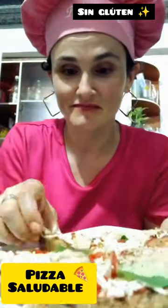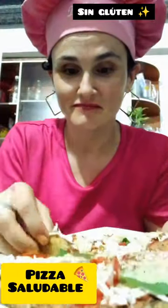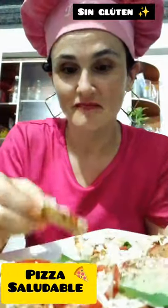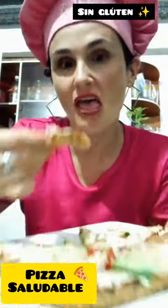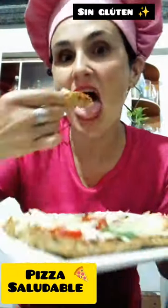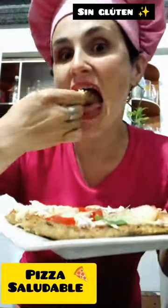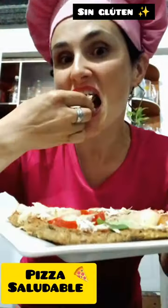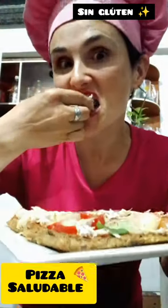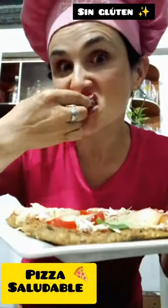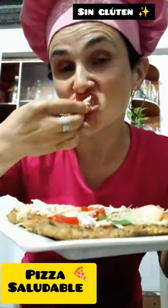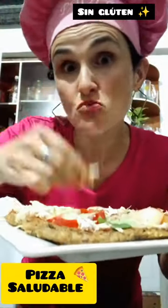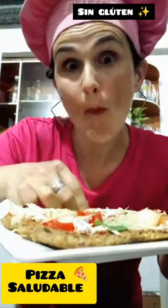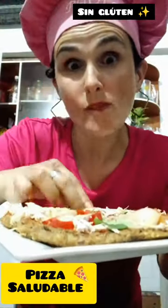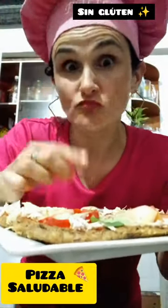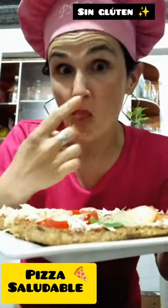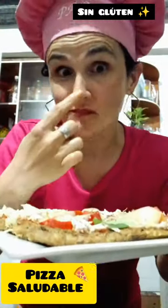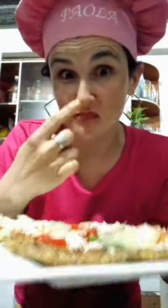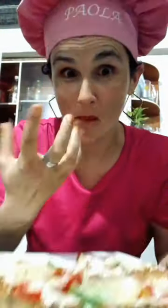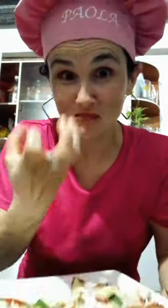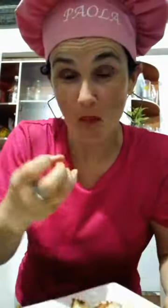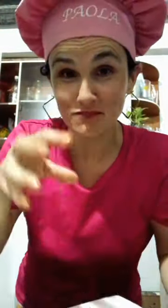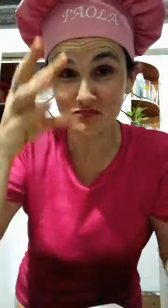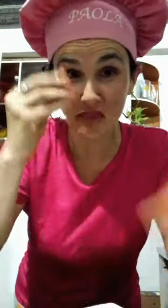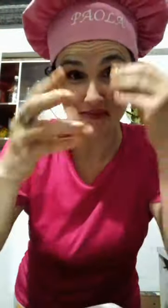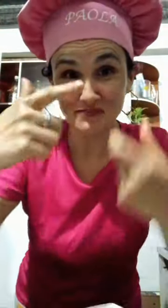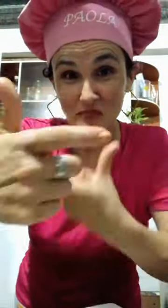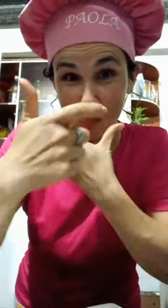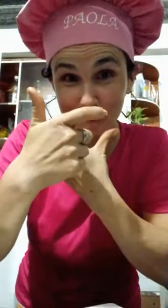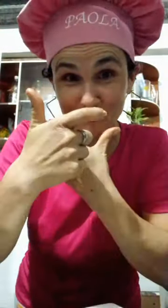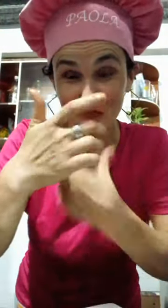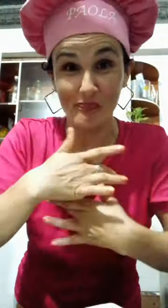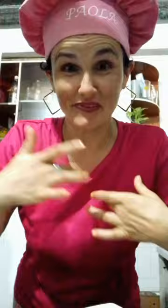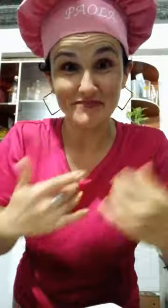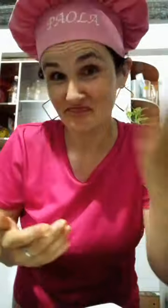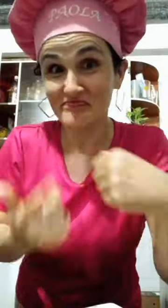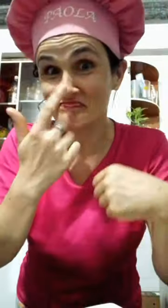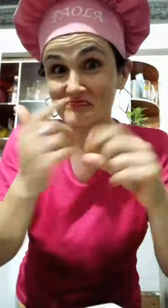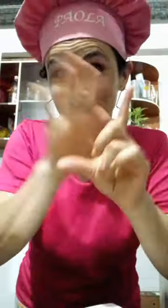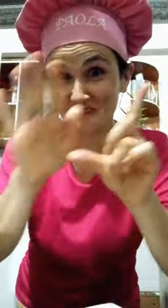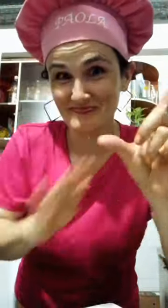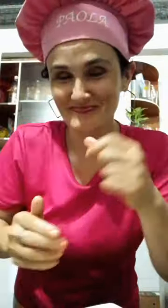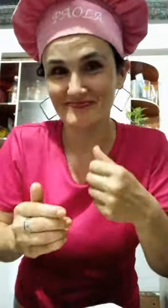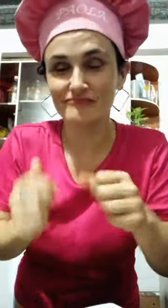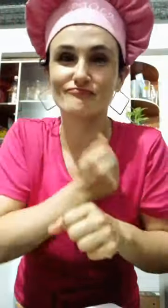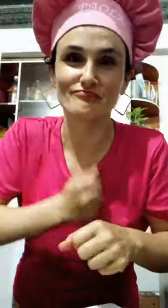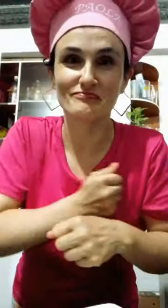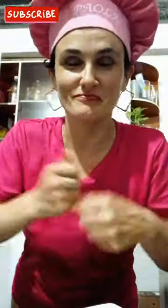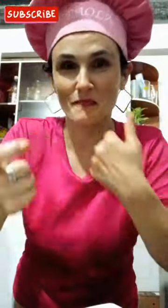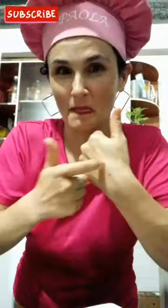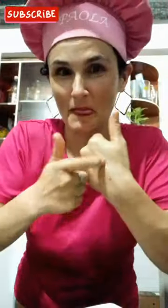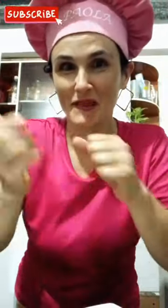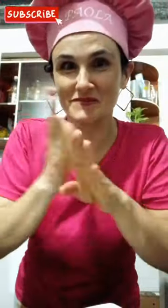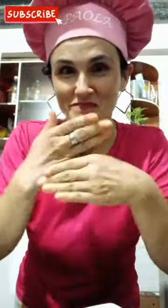Hola, miren esta deliciosa pizza, ¿quieren aprender a prepararla? Es una pizza saludable, vean el